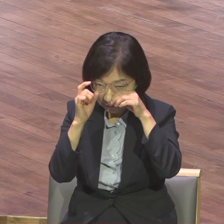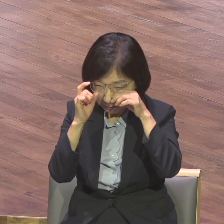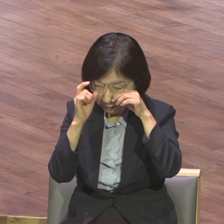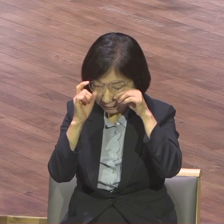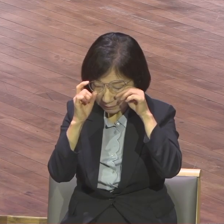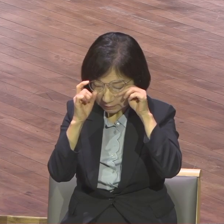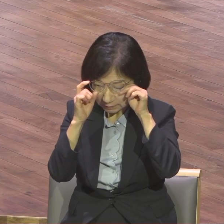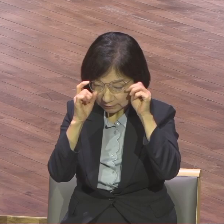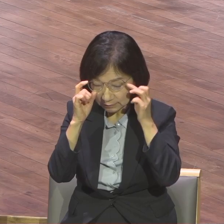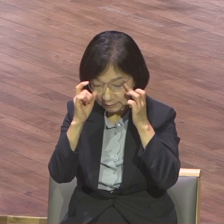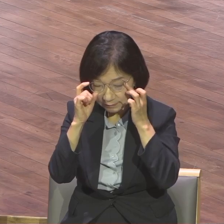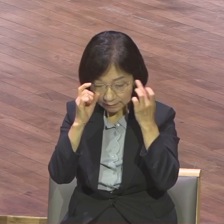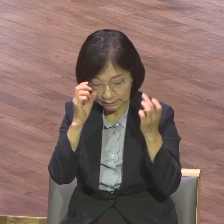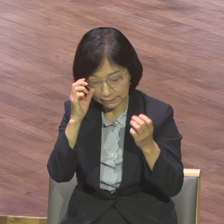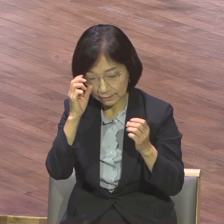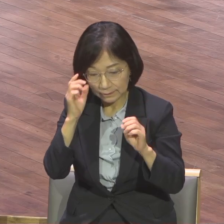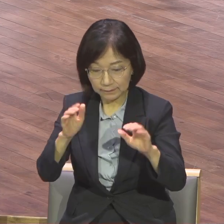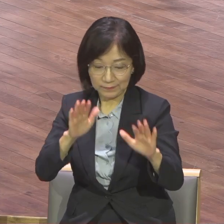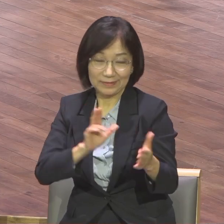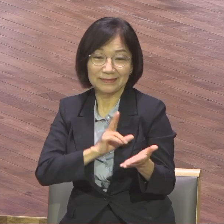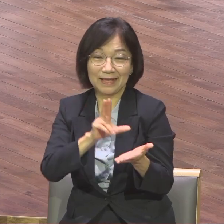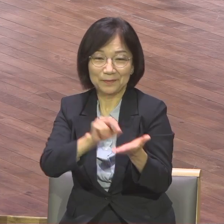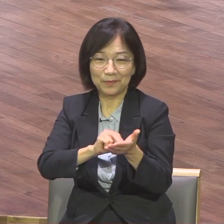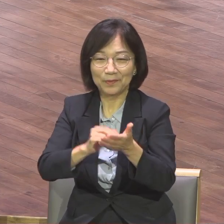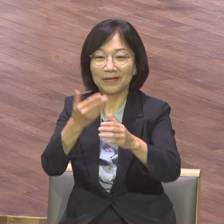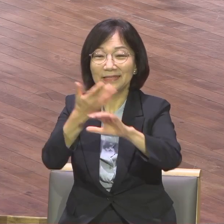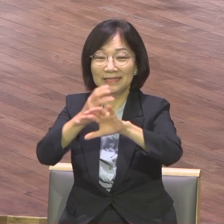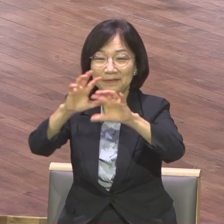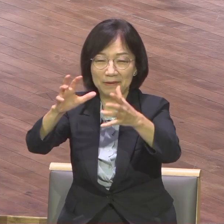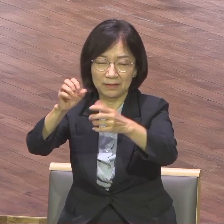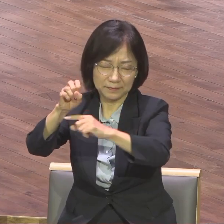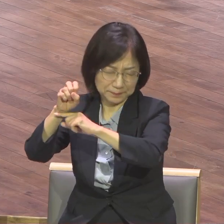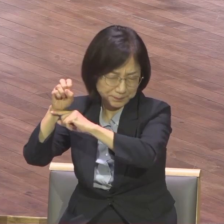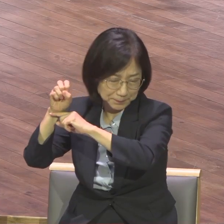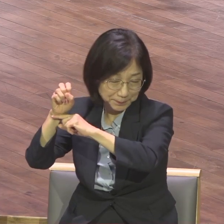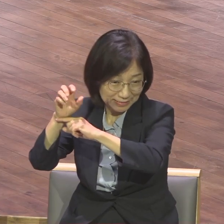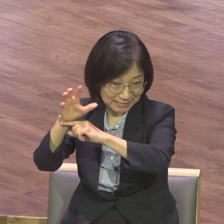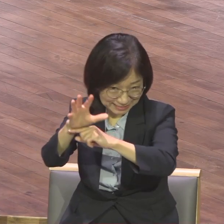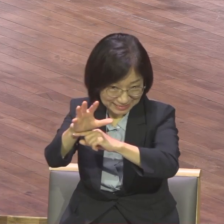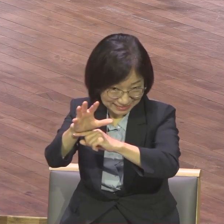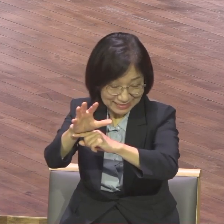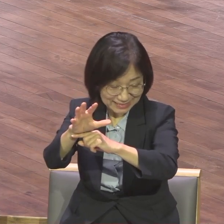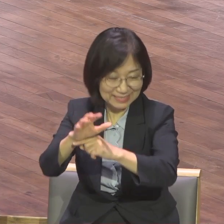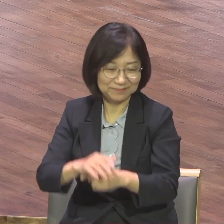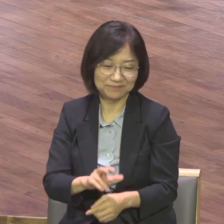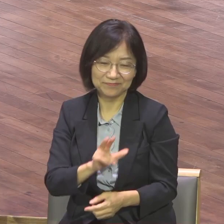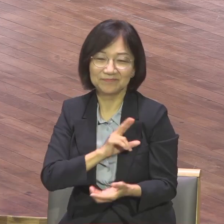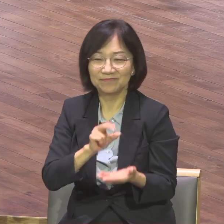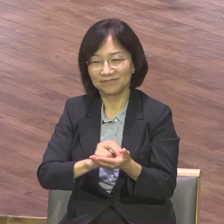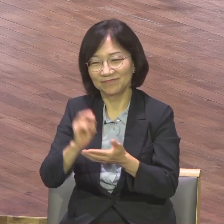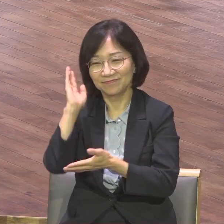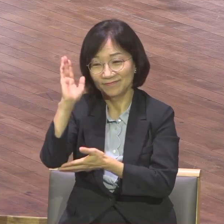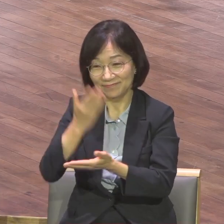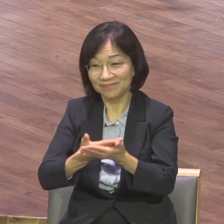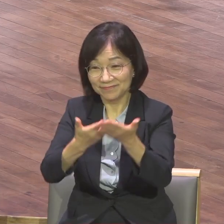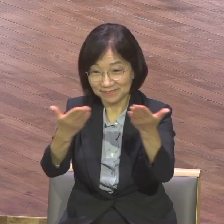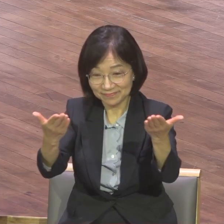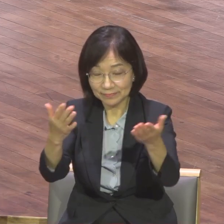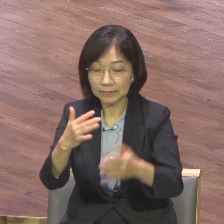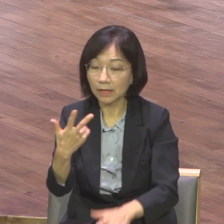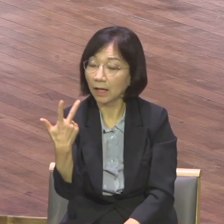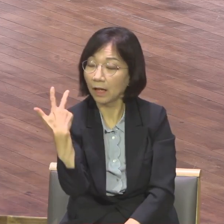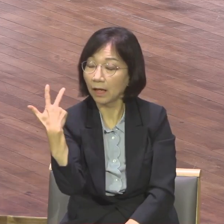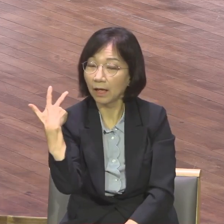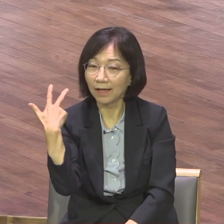여기는 말씀 가지고 이방의 빛이라는 제목으로 말씀을 드립니다. 지난주일은 제가 인도네시아